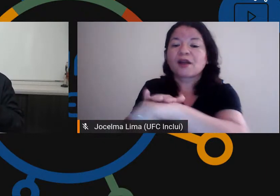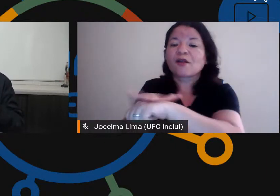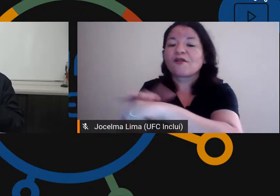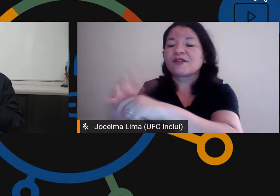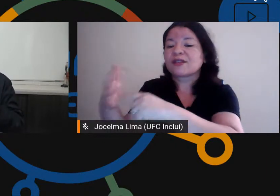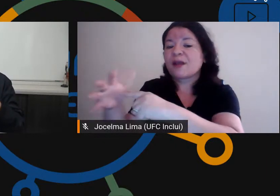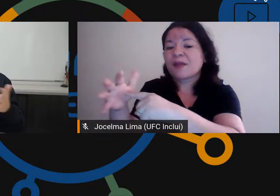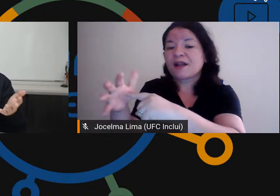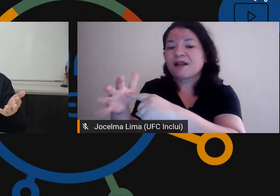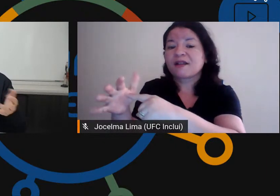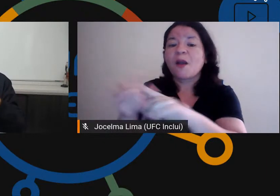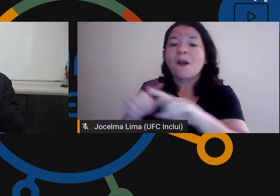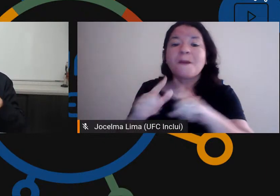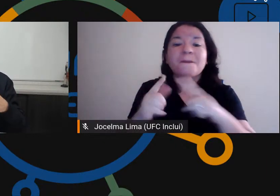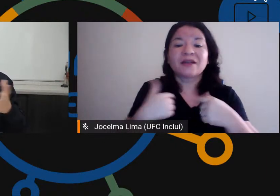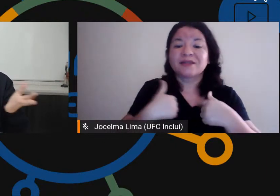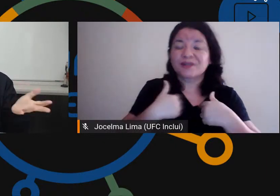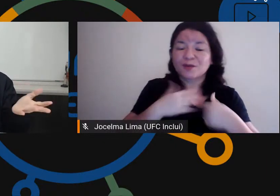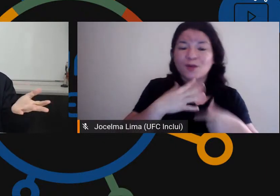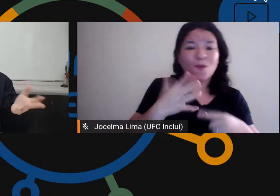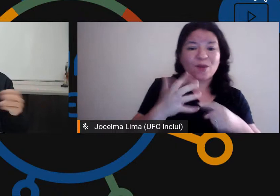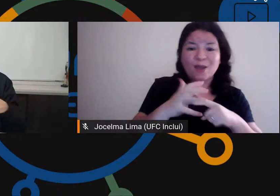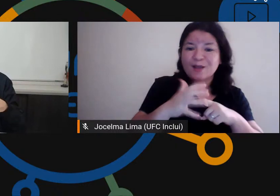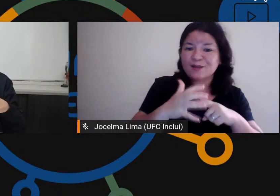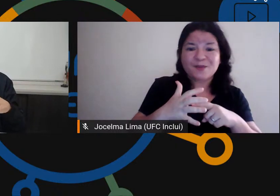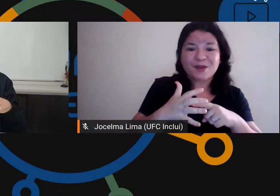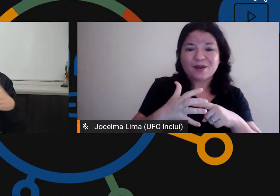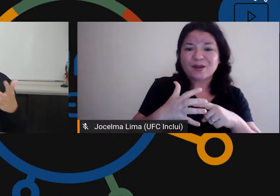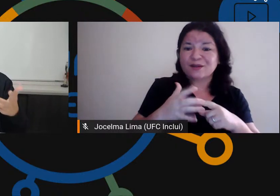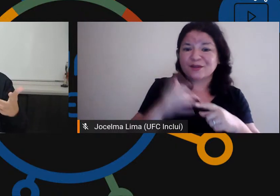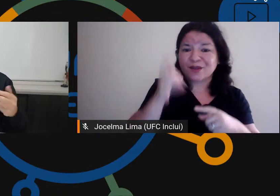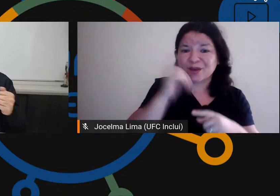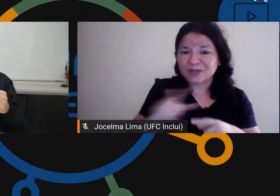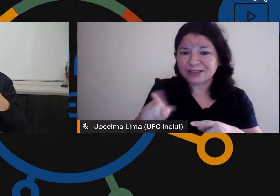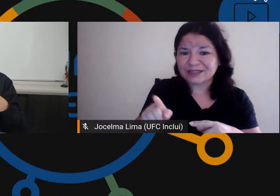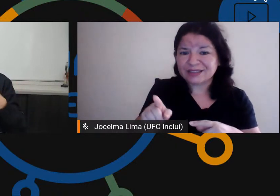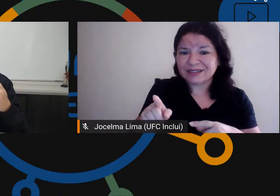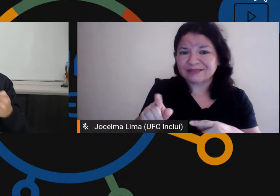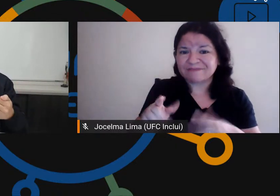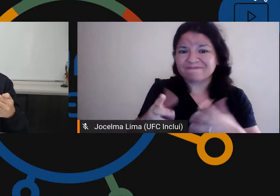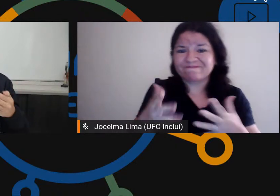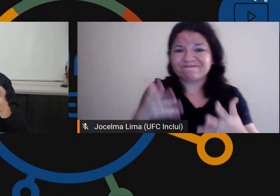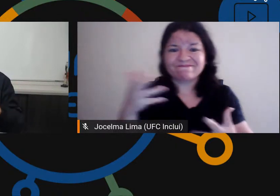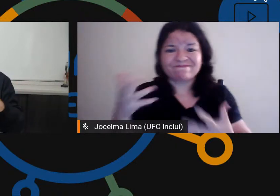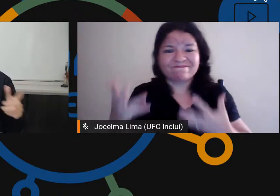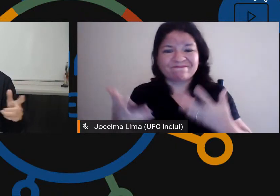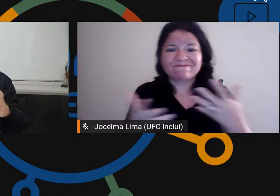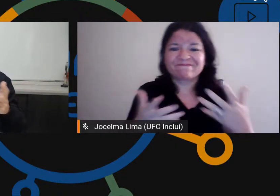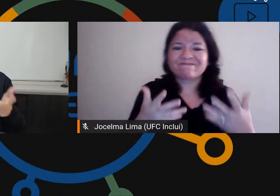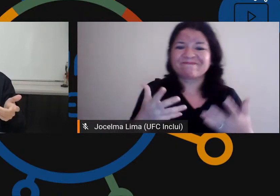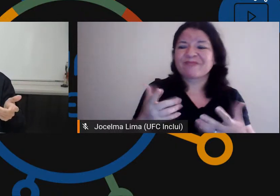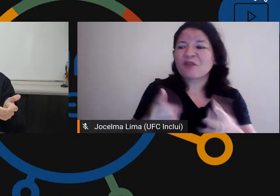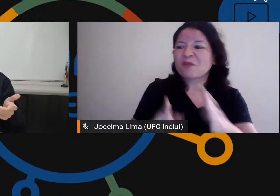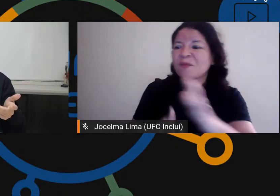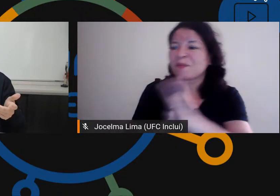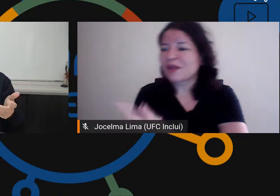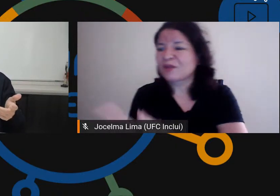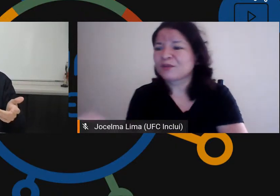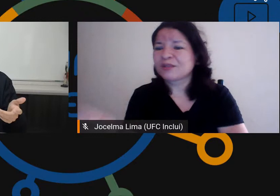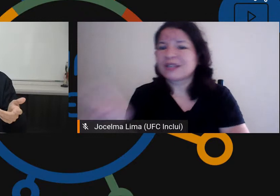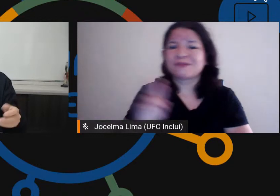um mecânico. Não vai dar certo. A hora que ele me responder, eu não vou entender. A hora que ele perguntar, eu não vou entender. E a hora que eu explicar, talvez eu use coisas